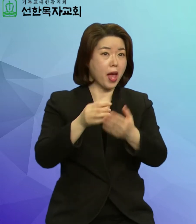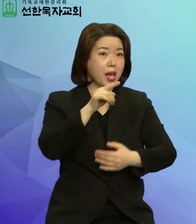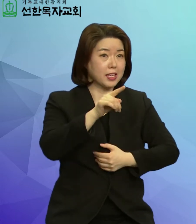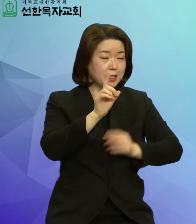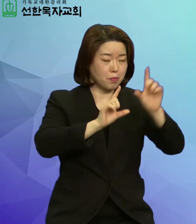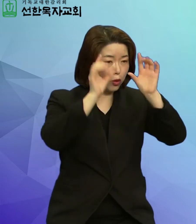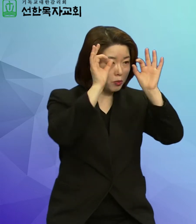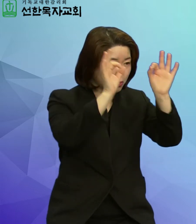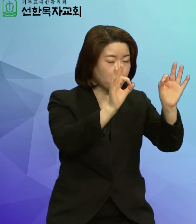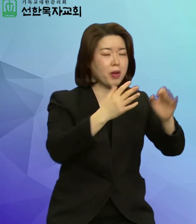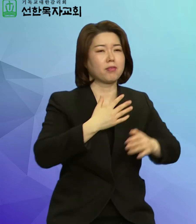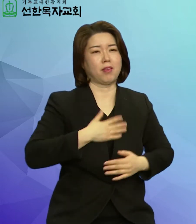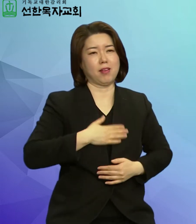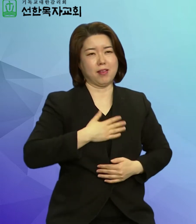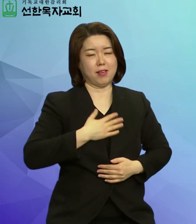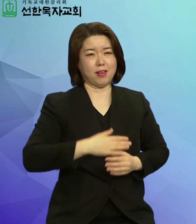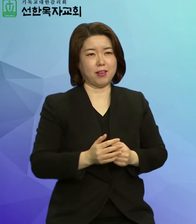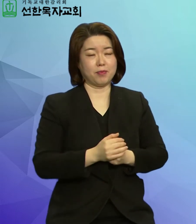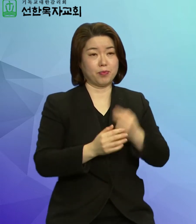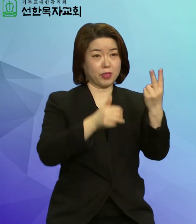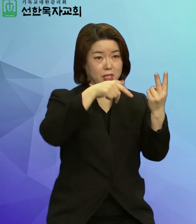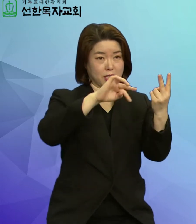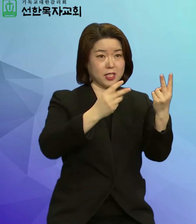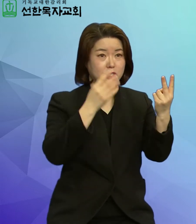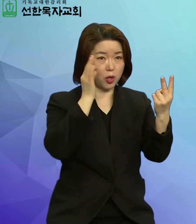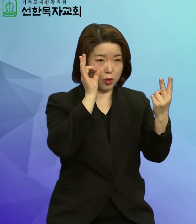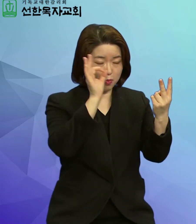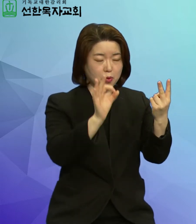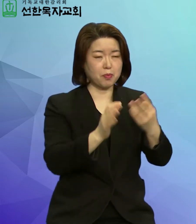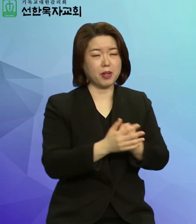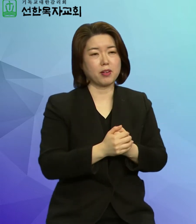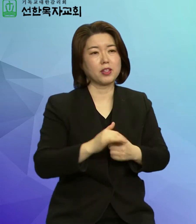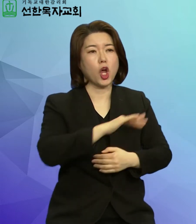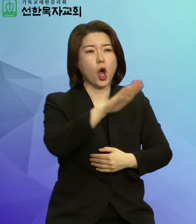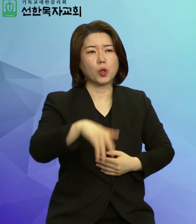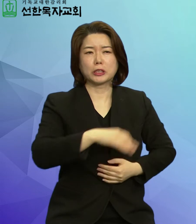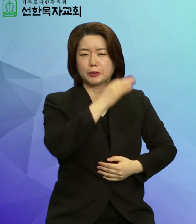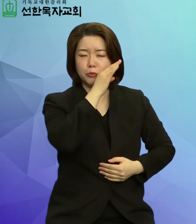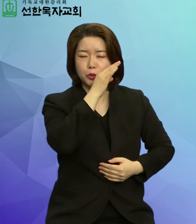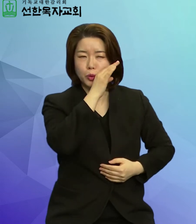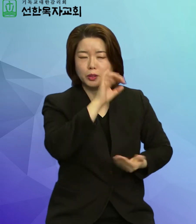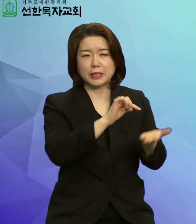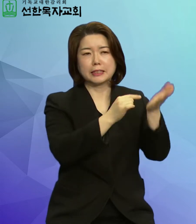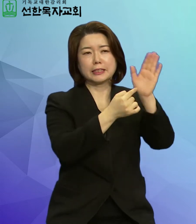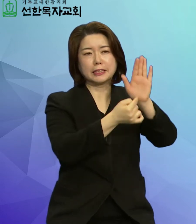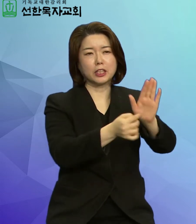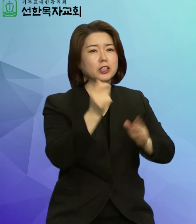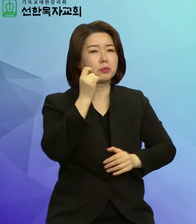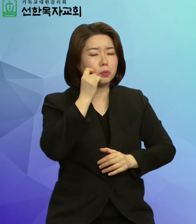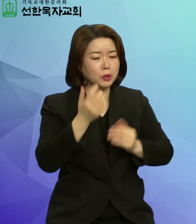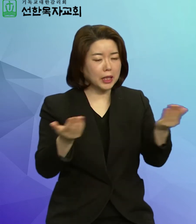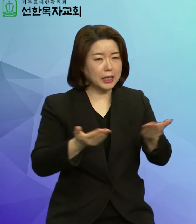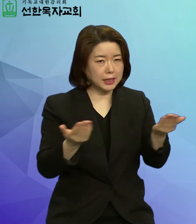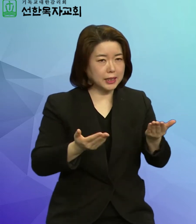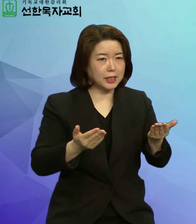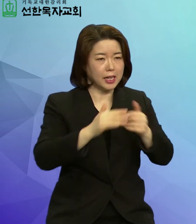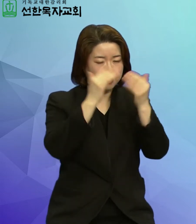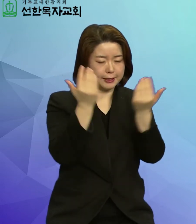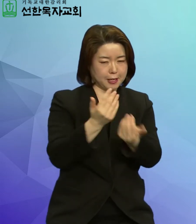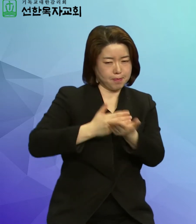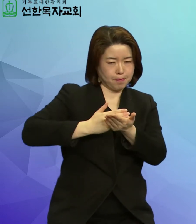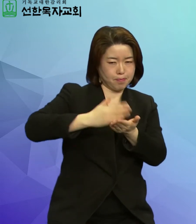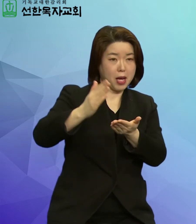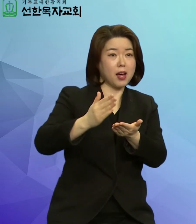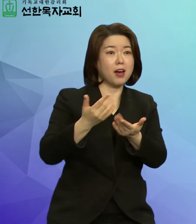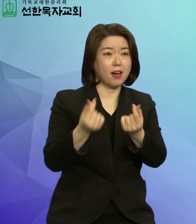고백하는 것에서 우리가 알 수 있습니다. 2절에 보면 우리는 부끄러워서 드러내지 못할